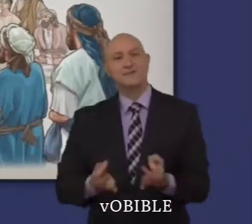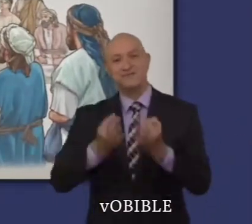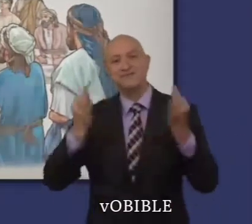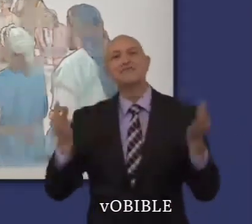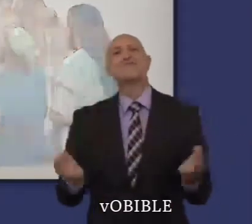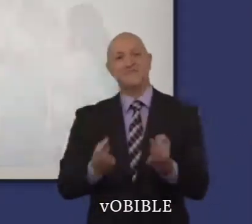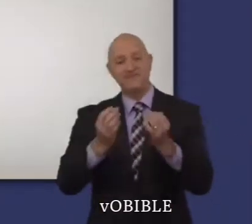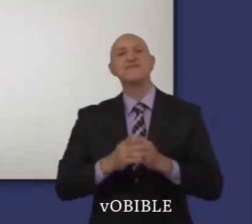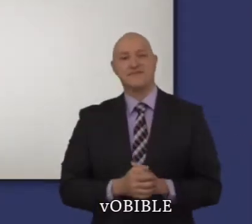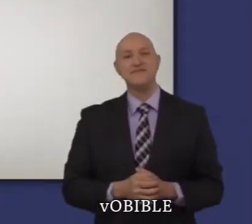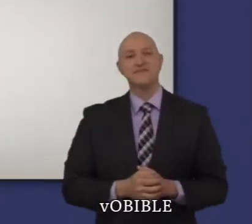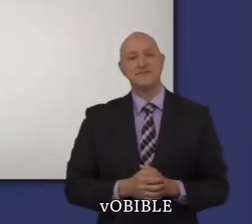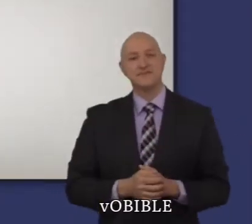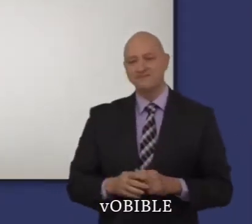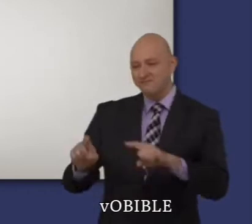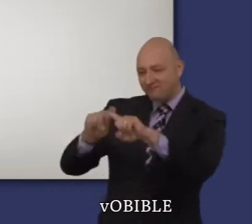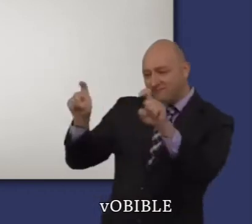terre promise.